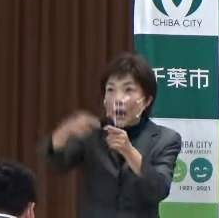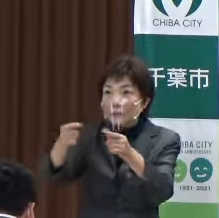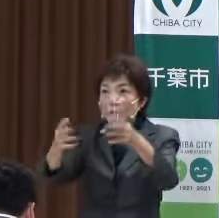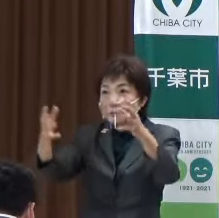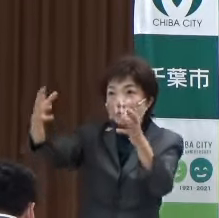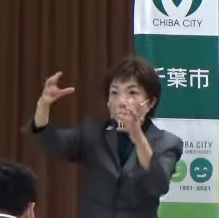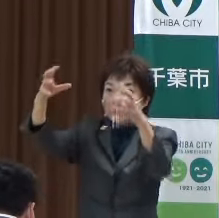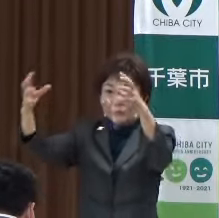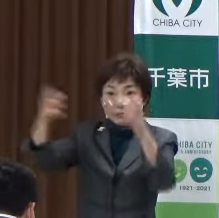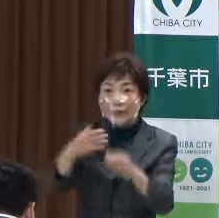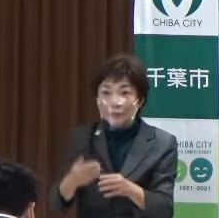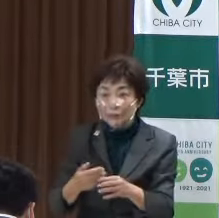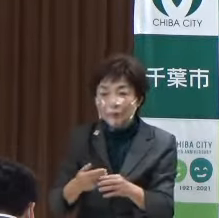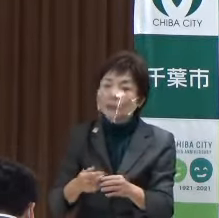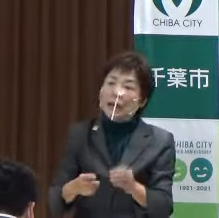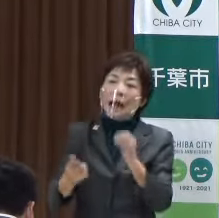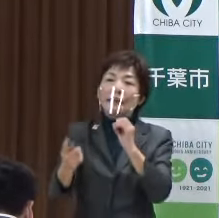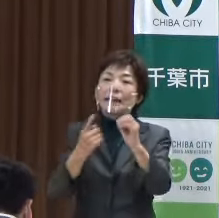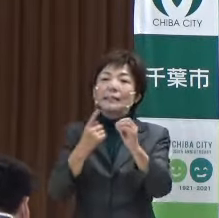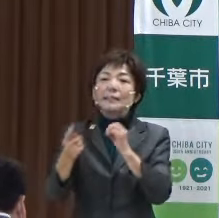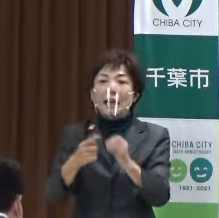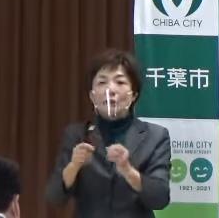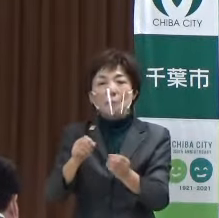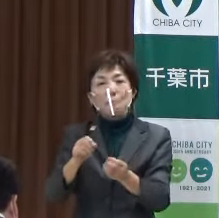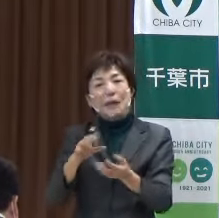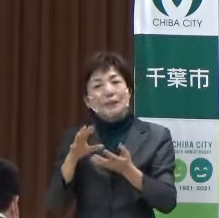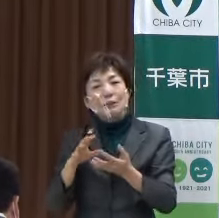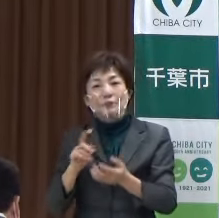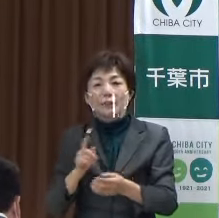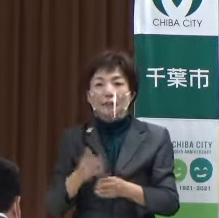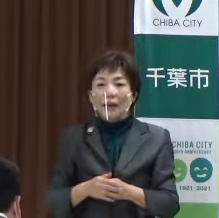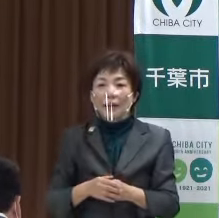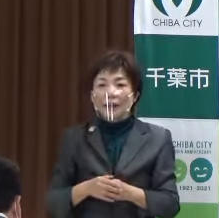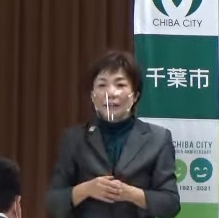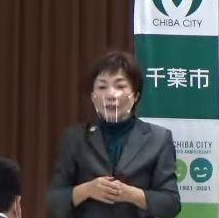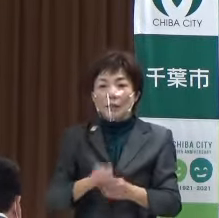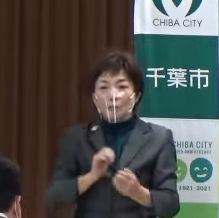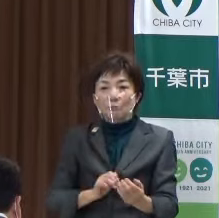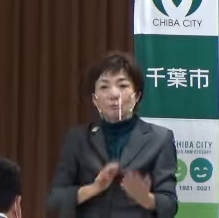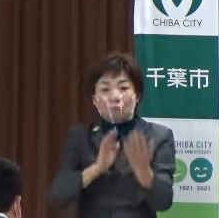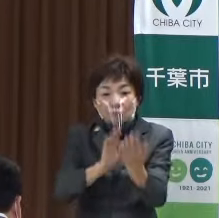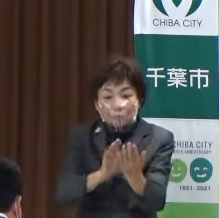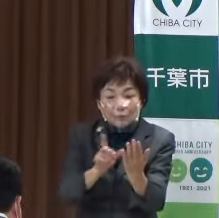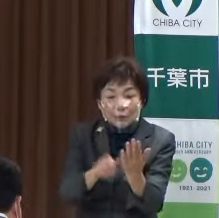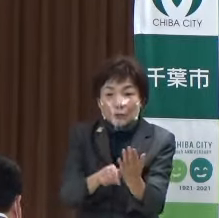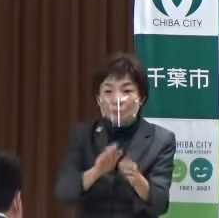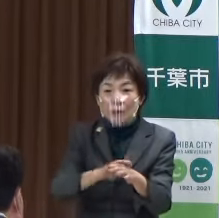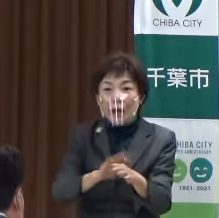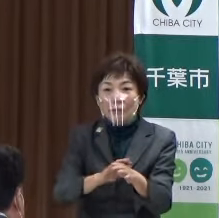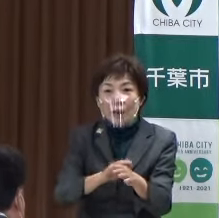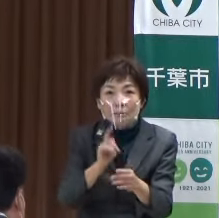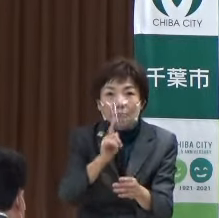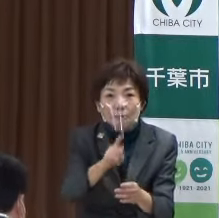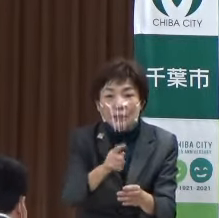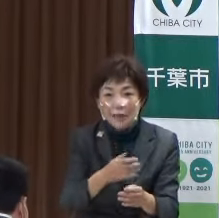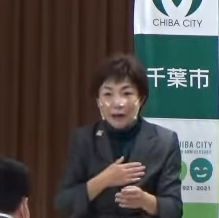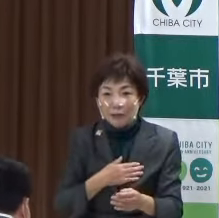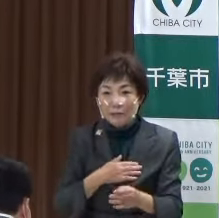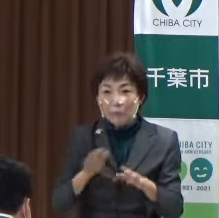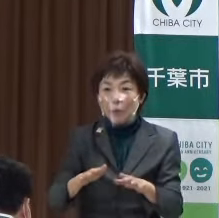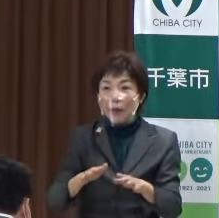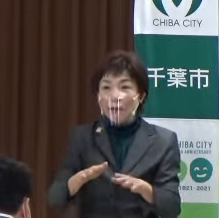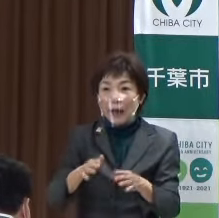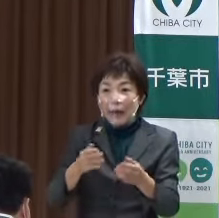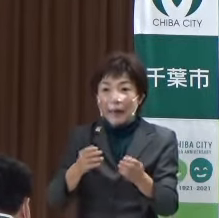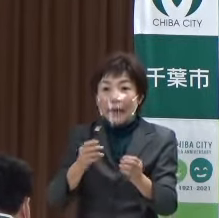とそのデジタルのメリットっていうのがその、アーカイブとかだったらその、保存とか意味が分かるんですけども、今回は